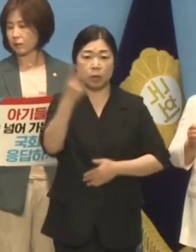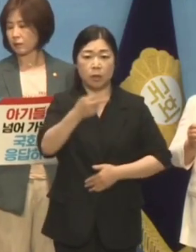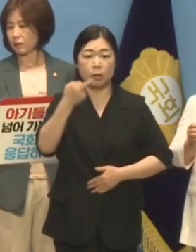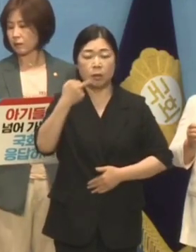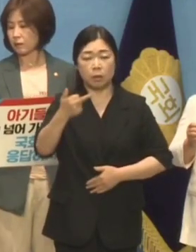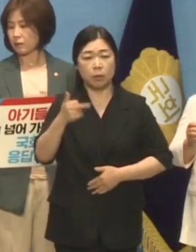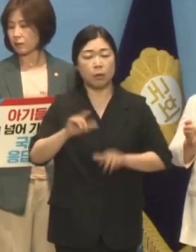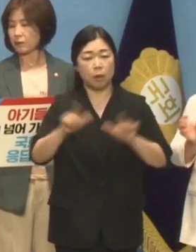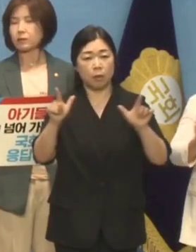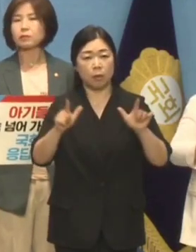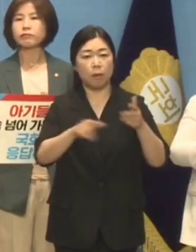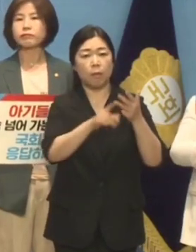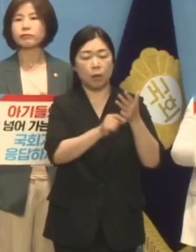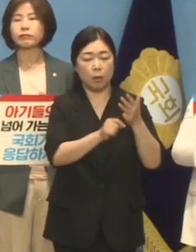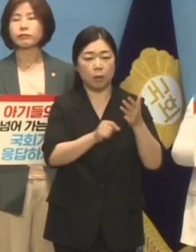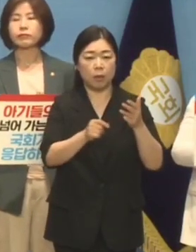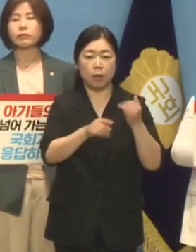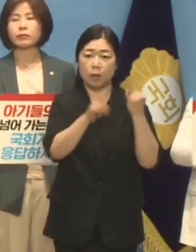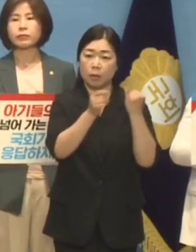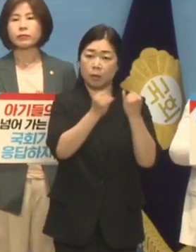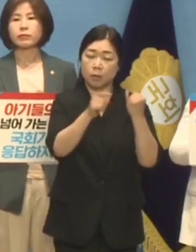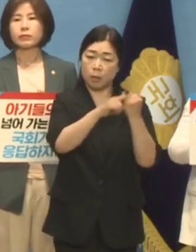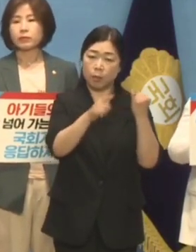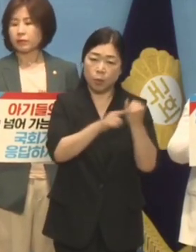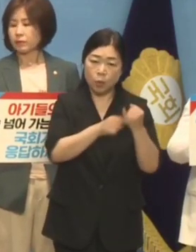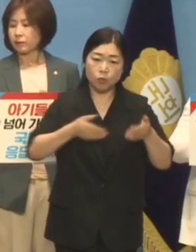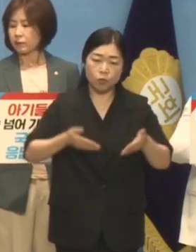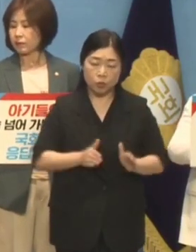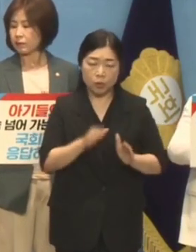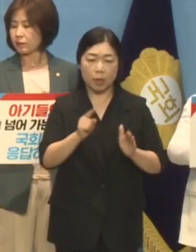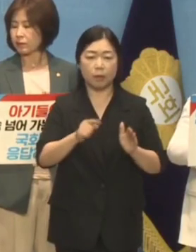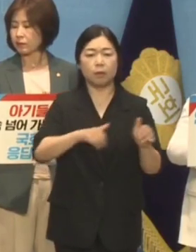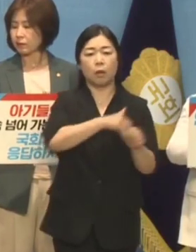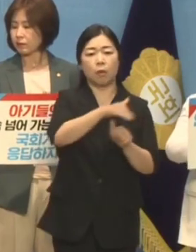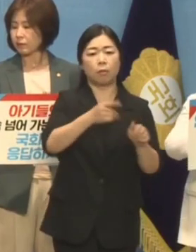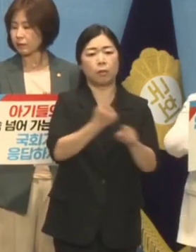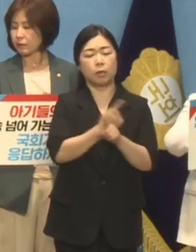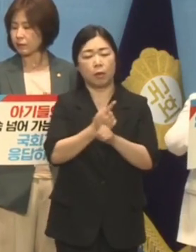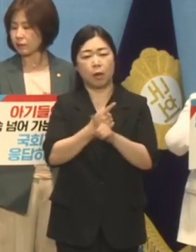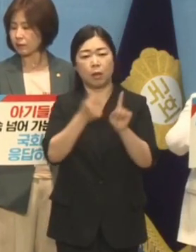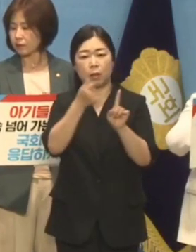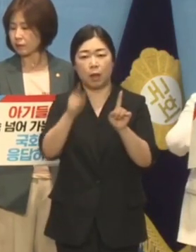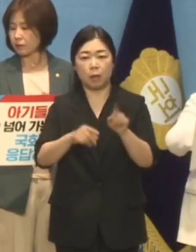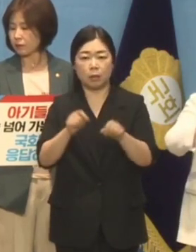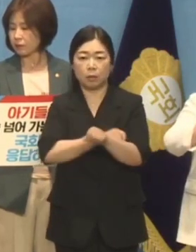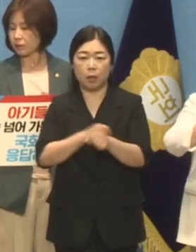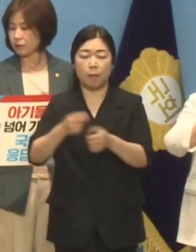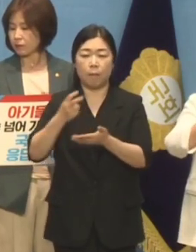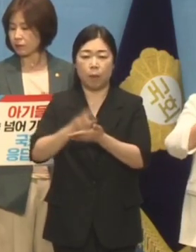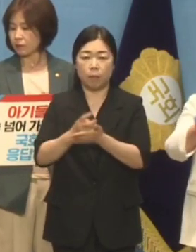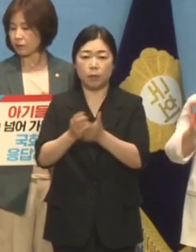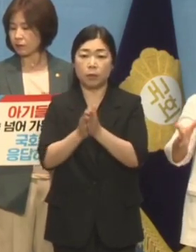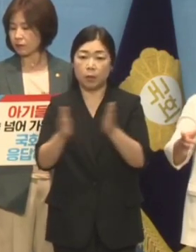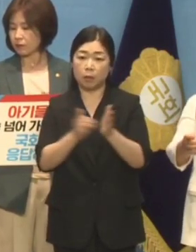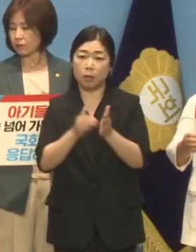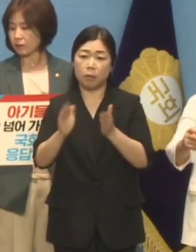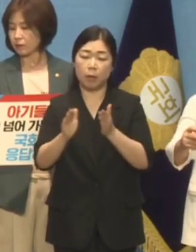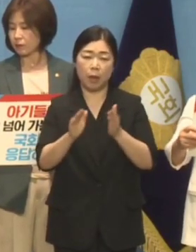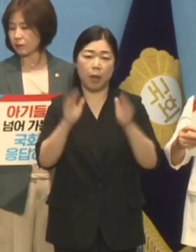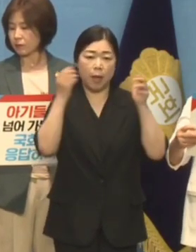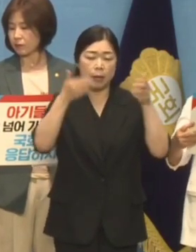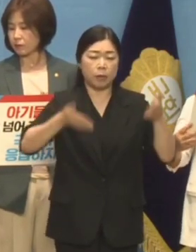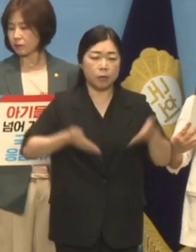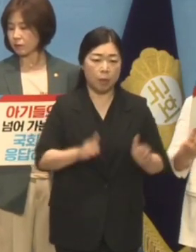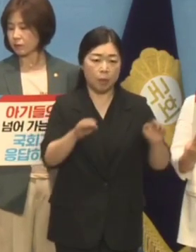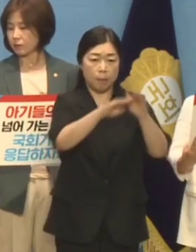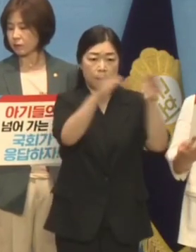8월 산모의 출생신고가 입양요건으로 개정된 입양특례법이 시행된 후 베이비박스